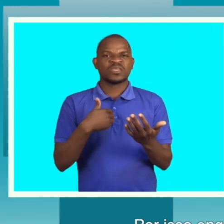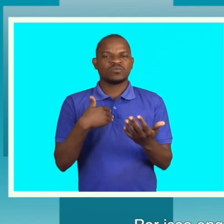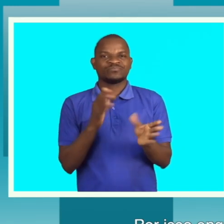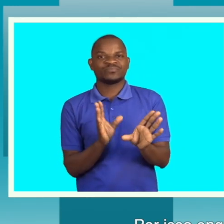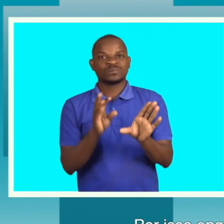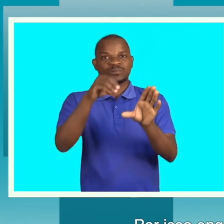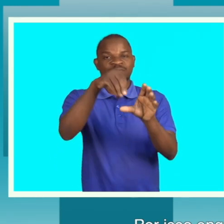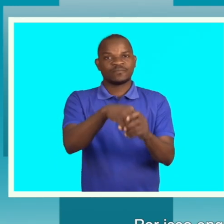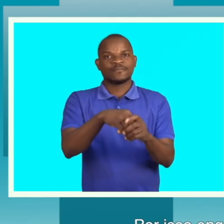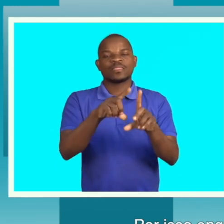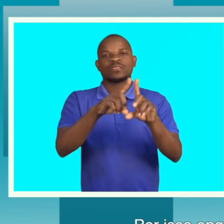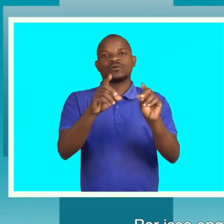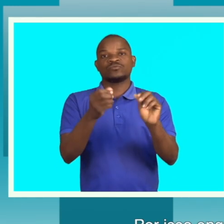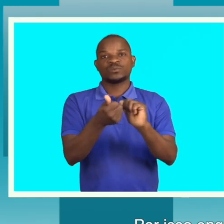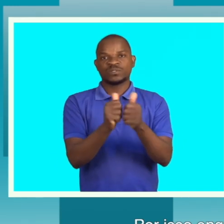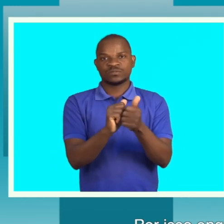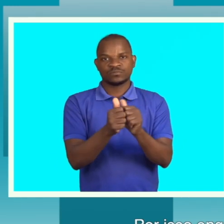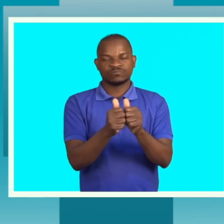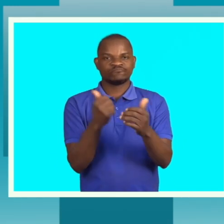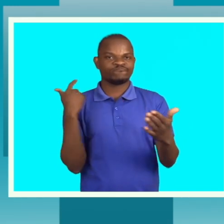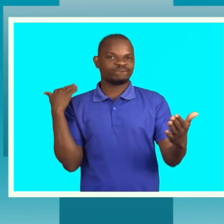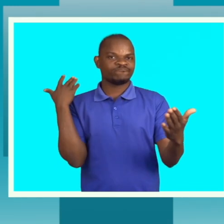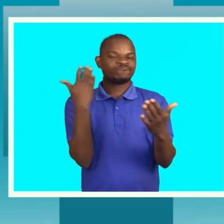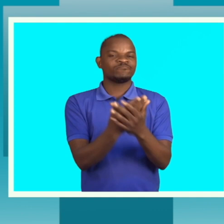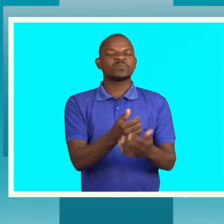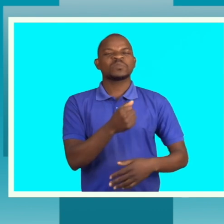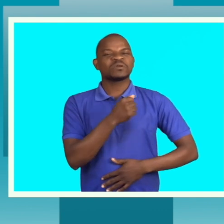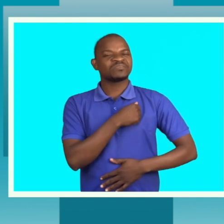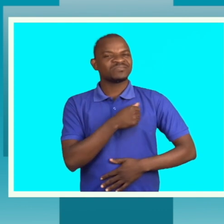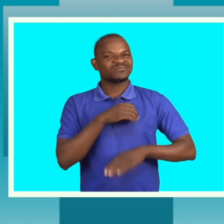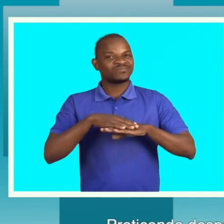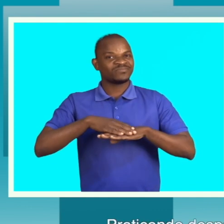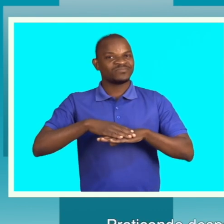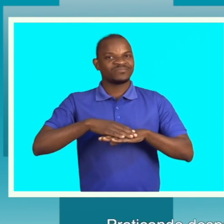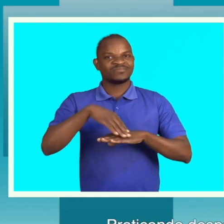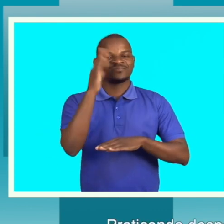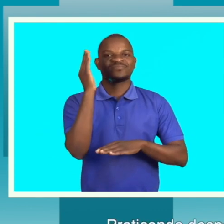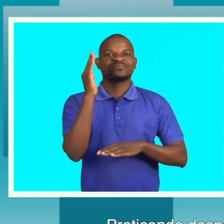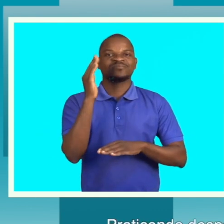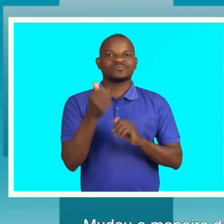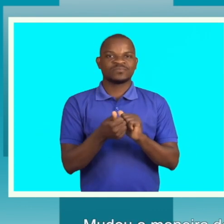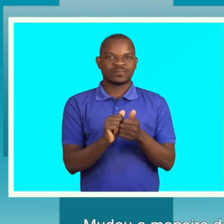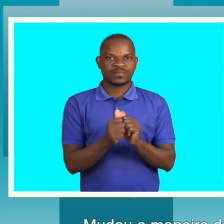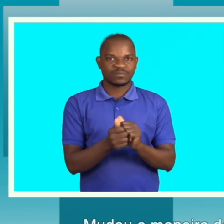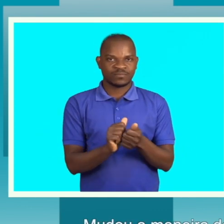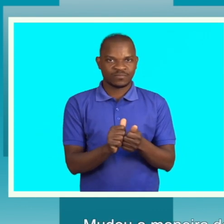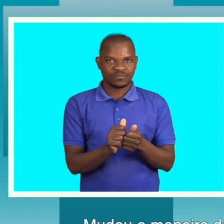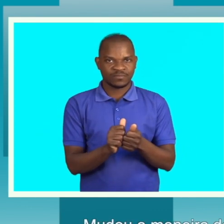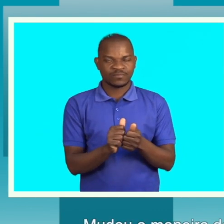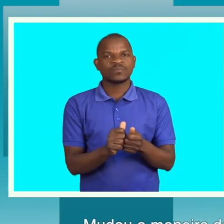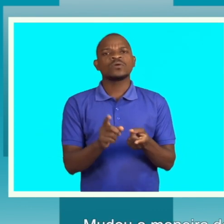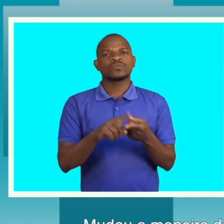Na área Do desporto E faço esse trabalho Com muito amor E muito carinho Praticando o desporto Mudou alguma coisa? Mudou